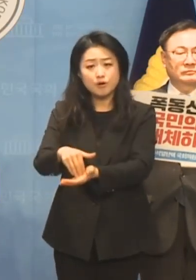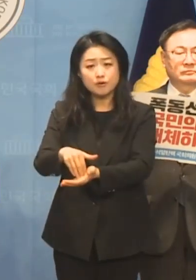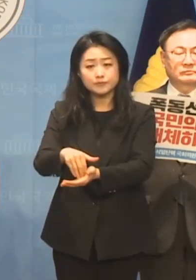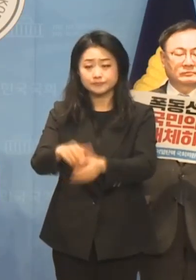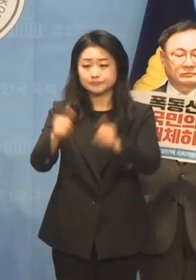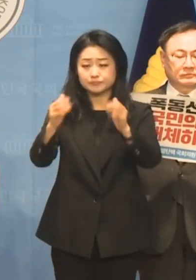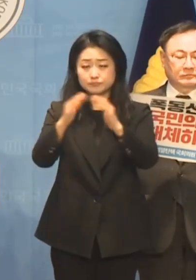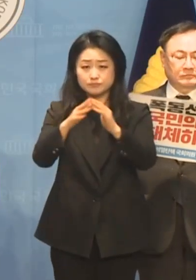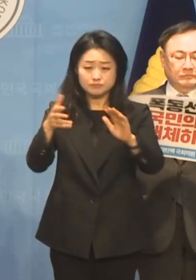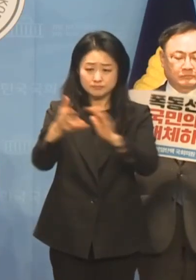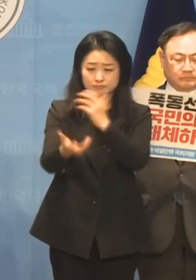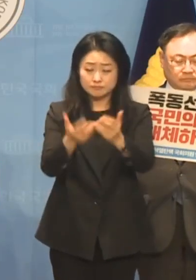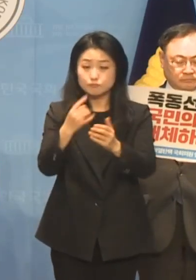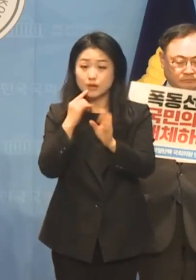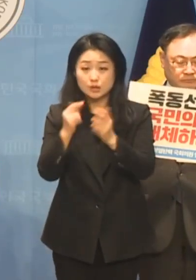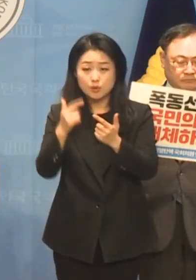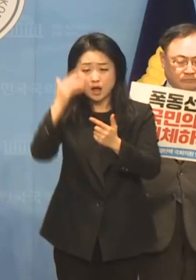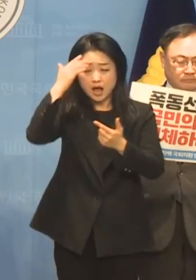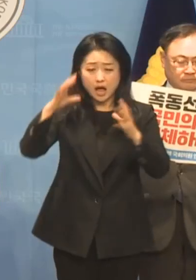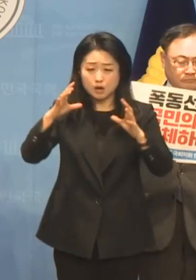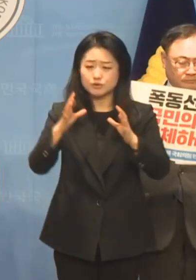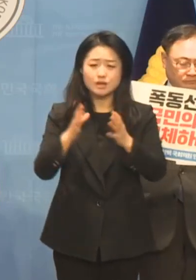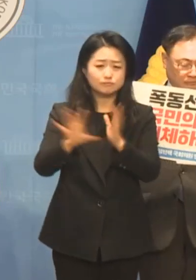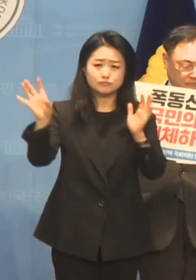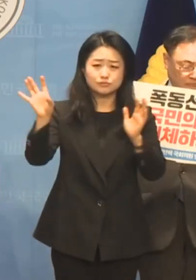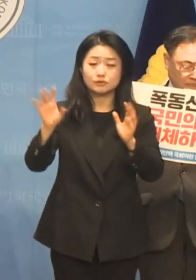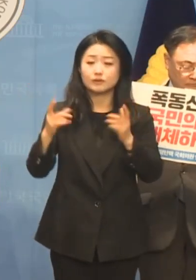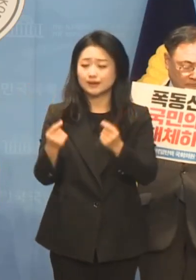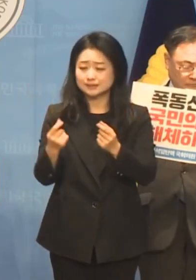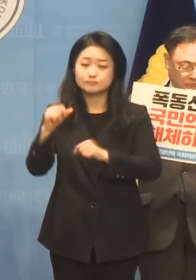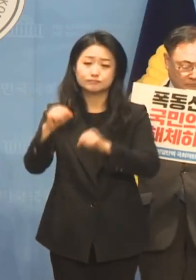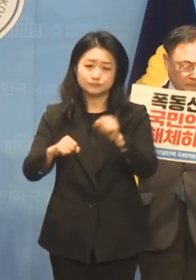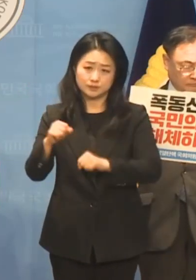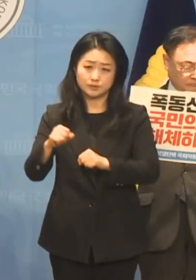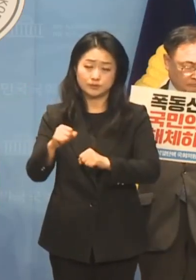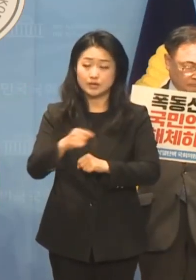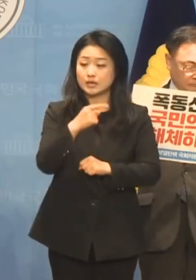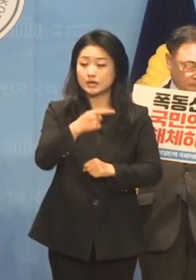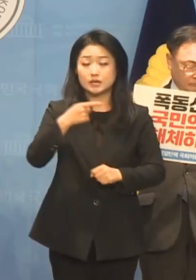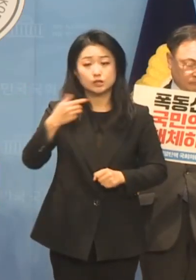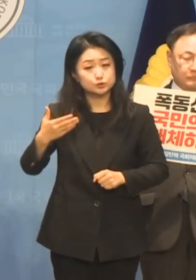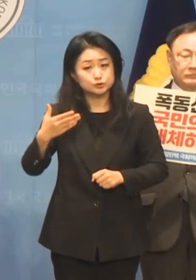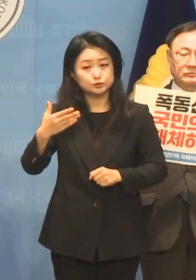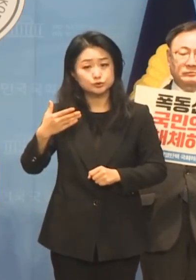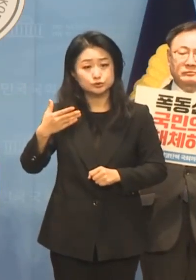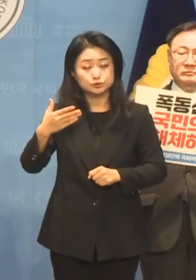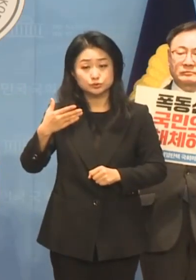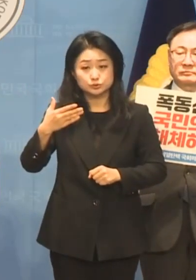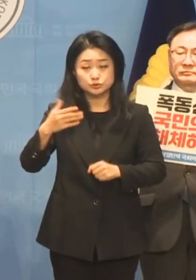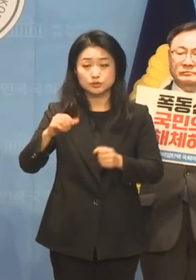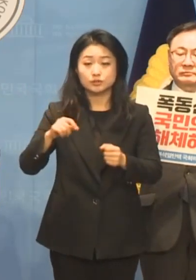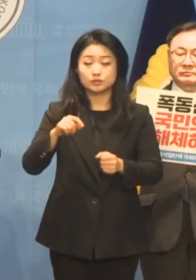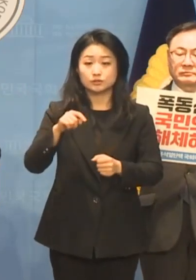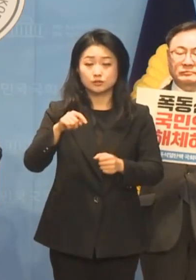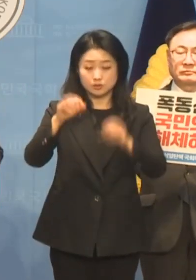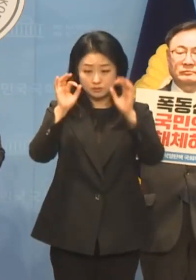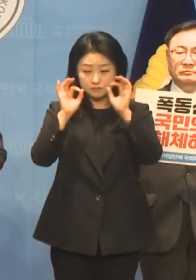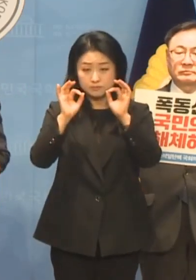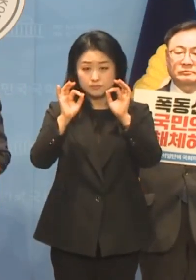서부지법이 아니라 대한민국을 때려부순 것입니다. 119 서부지법 소요 사태의